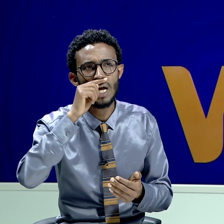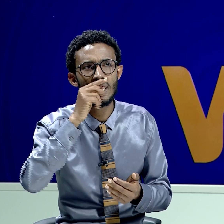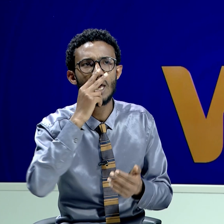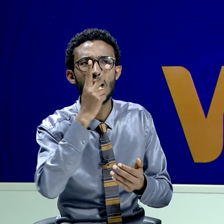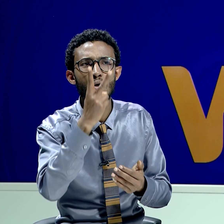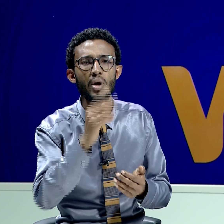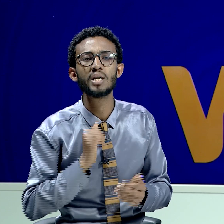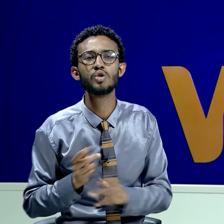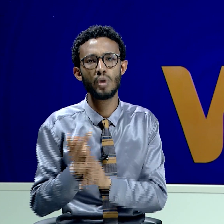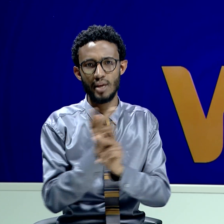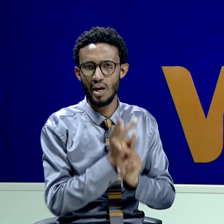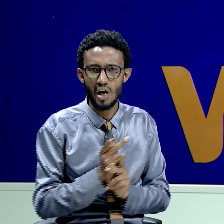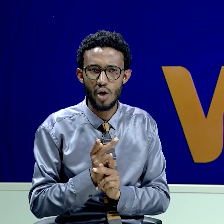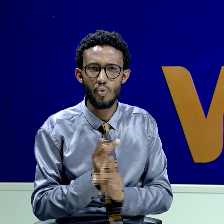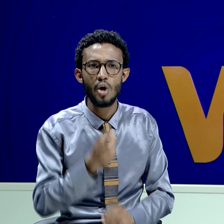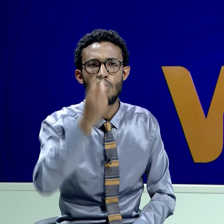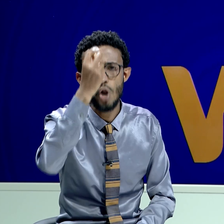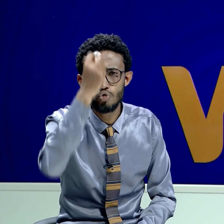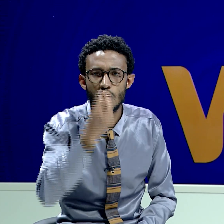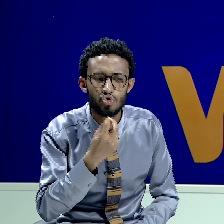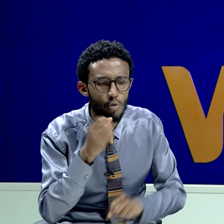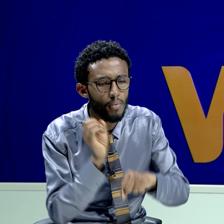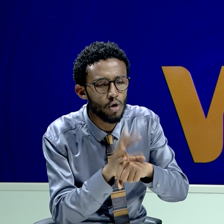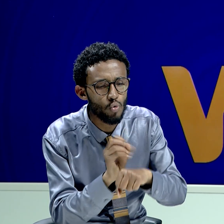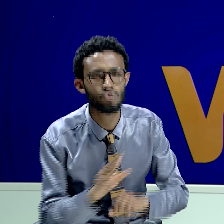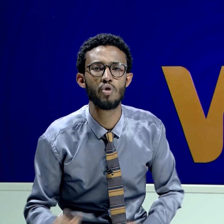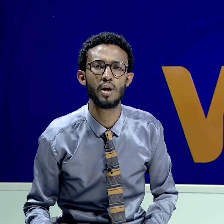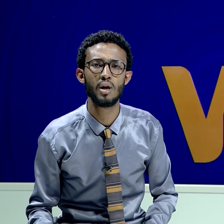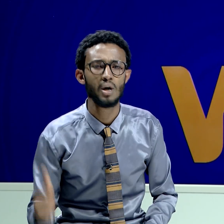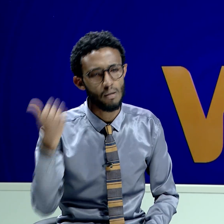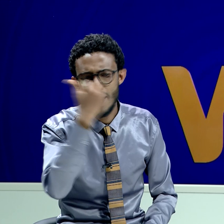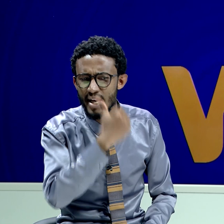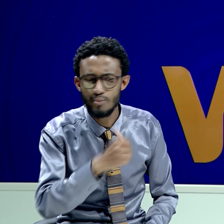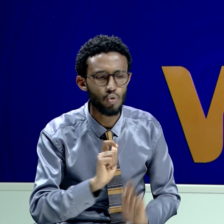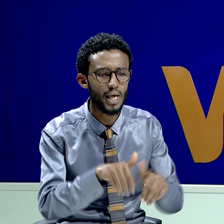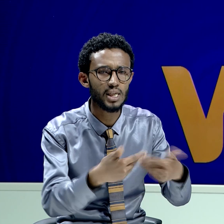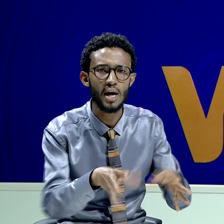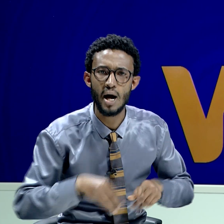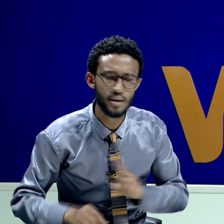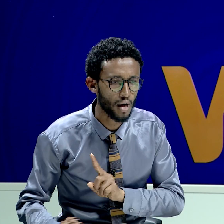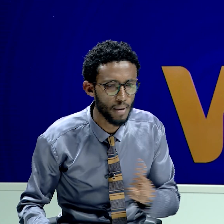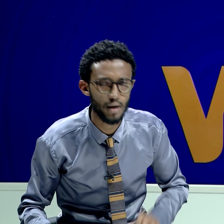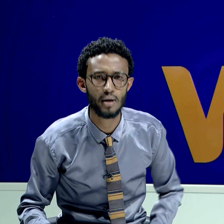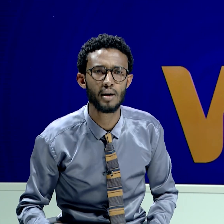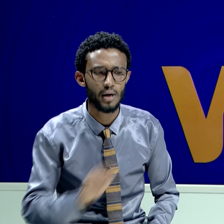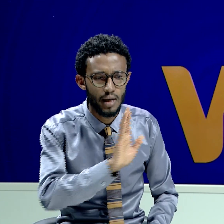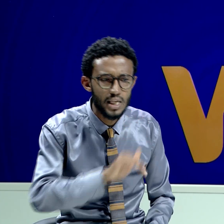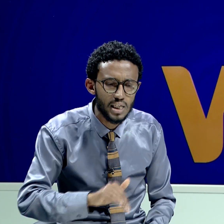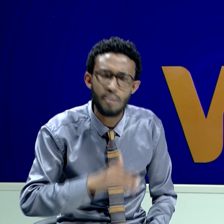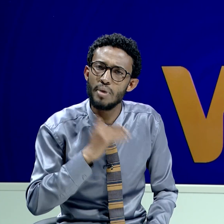ጻናት አይተ ወራሳቸውን ተነቀቀሉ ወላጆቻቸውም መክሯቸዋል ማንንም ወታይሰጥ አትቀበል ነስል